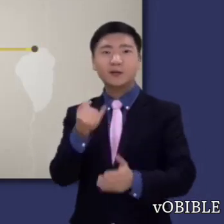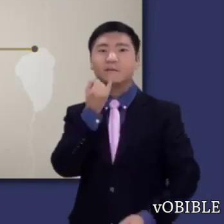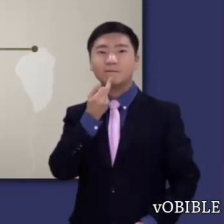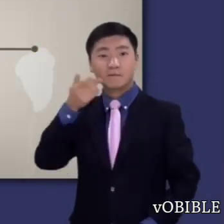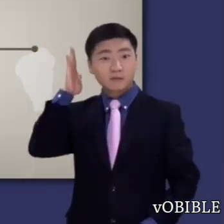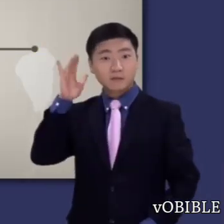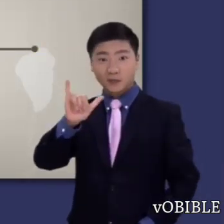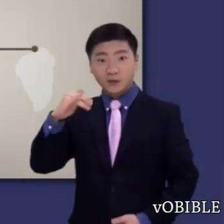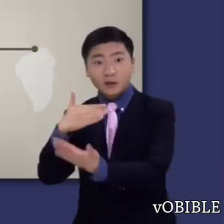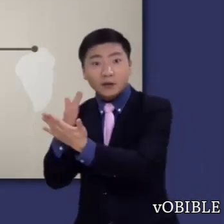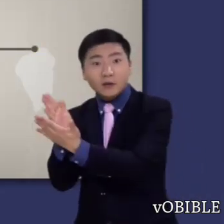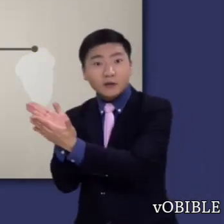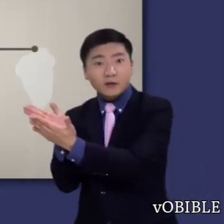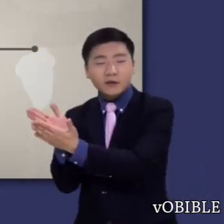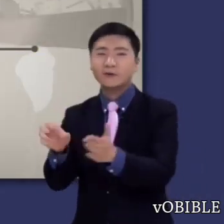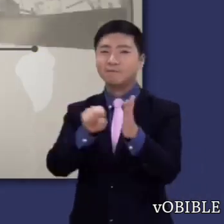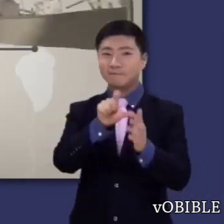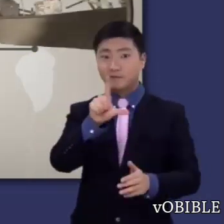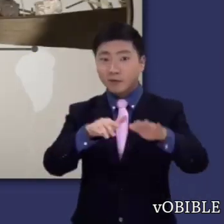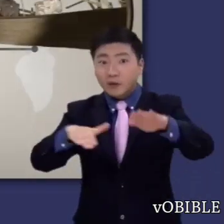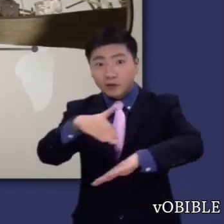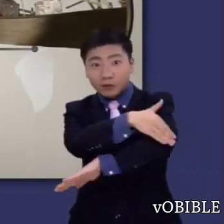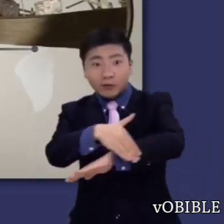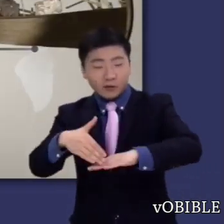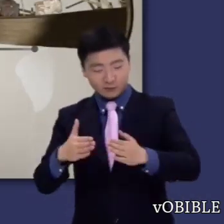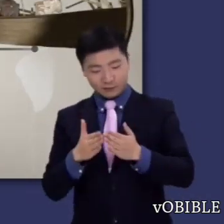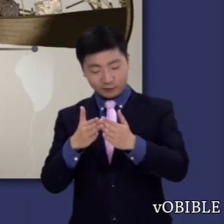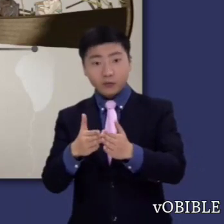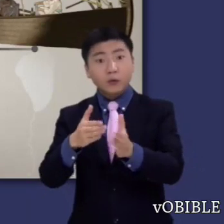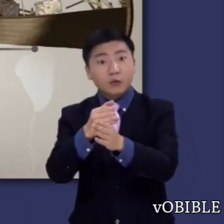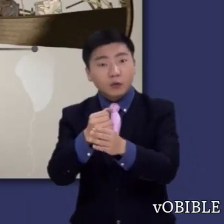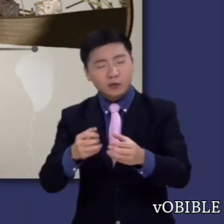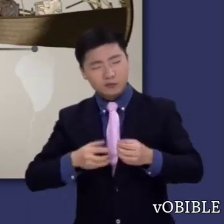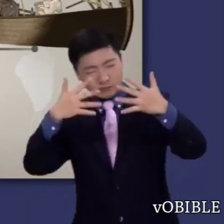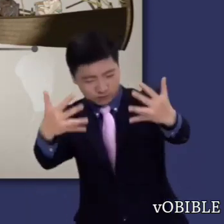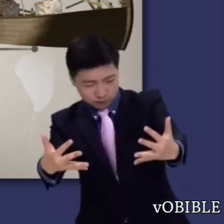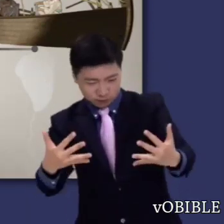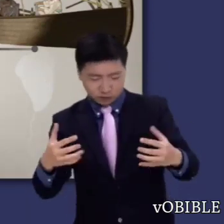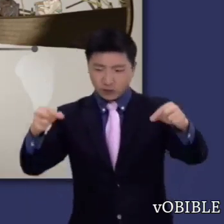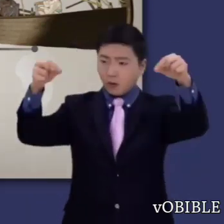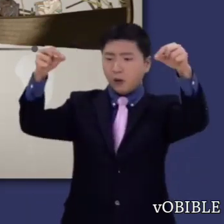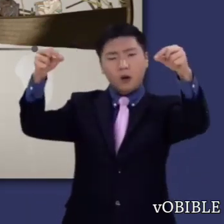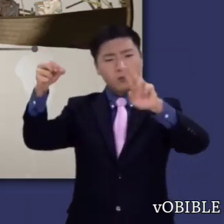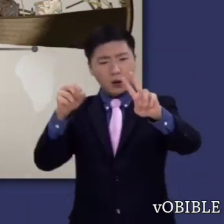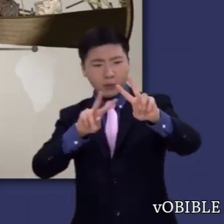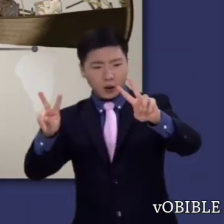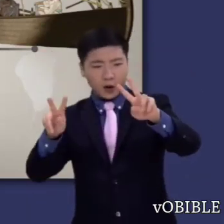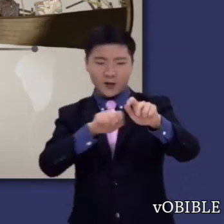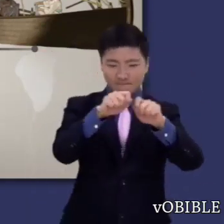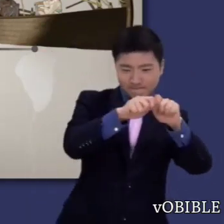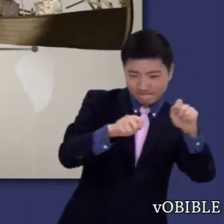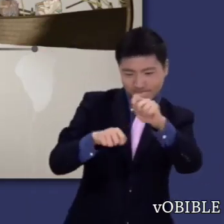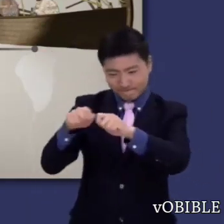约翰年轻的时候，他和他的兄弟雅各在加利利海的岸边修补渔网。他们受